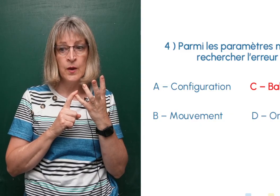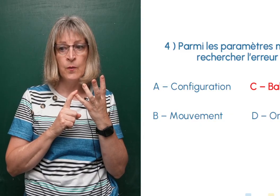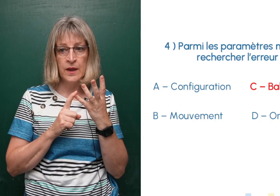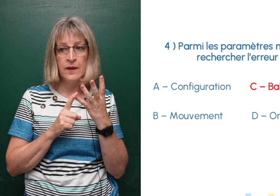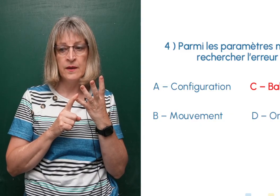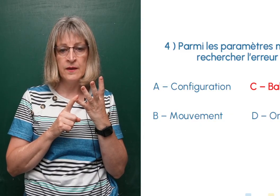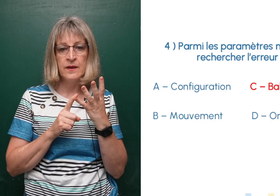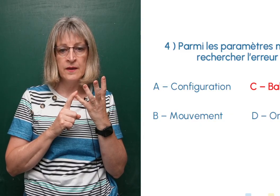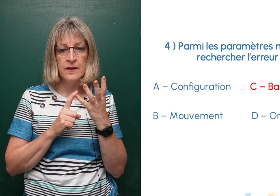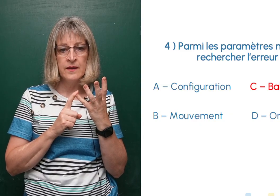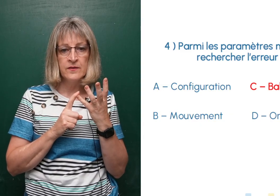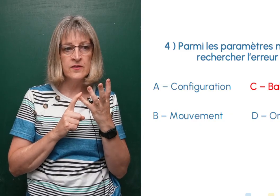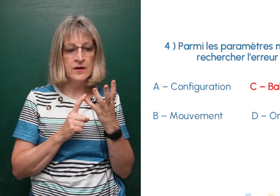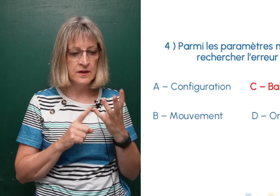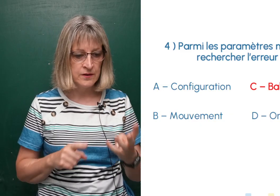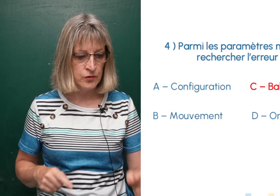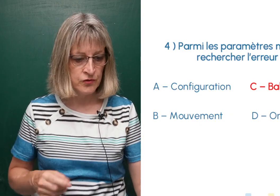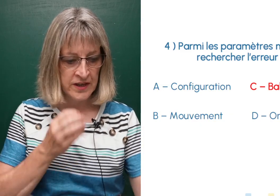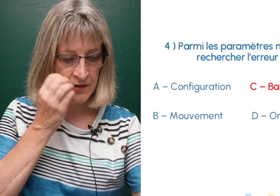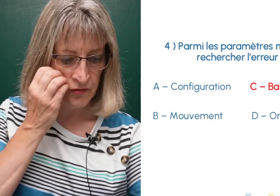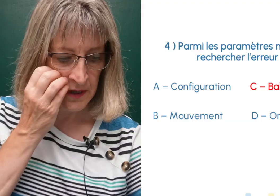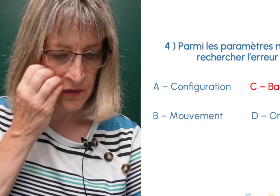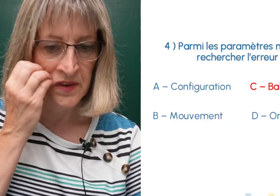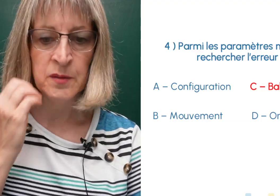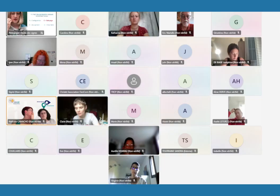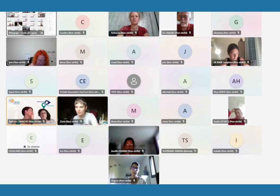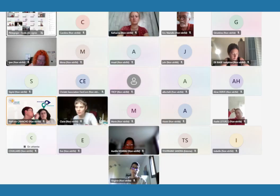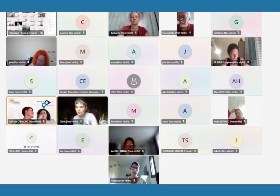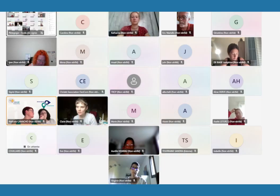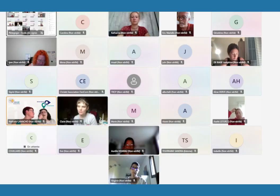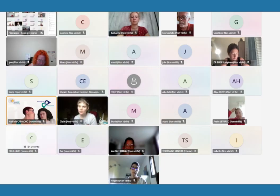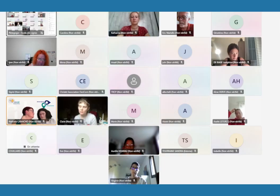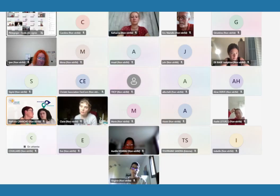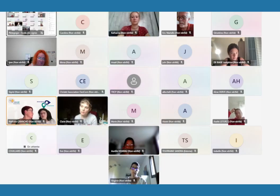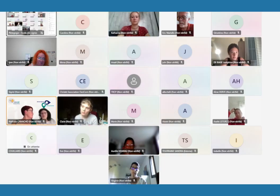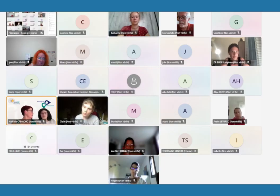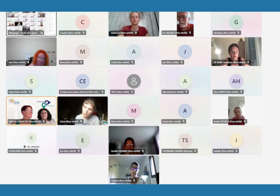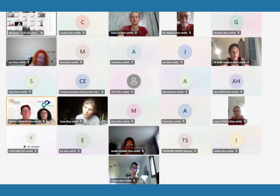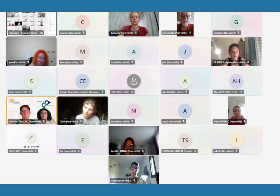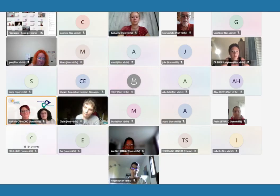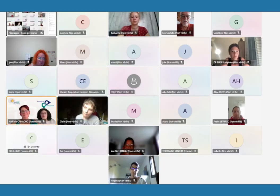Ouais, c'est ça. Hein, dans le chat, je vois des bonnes réponses, hein, effectivement. La